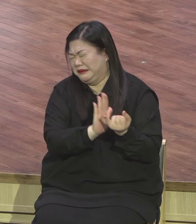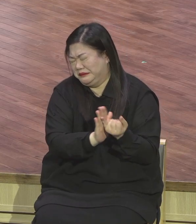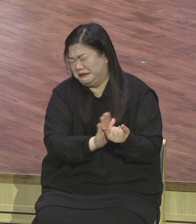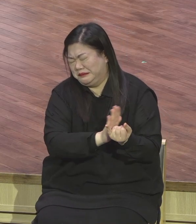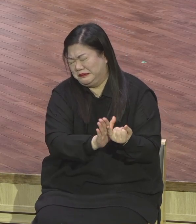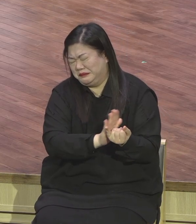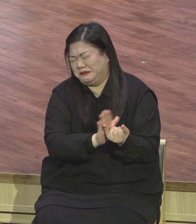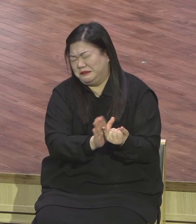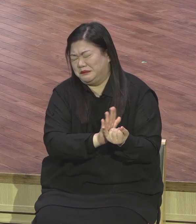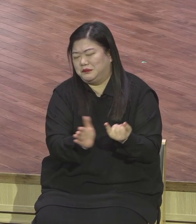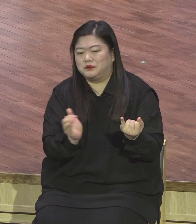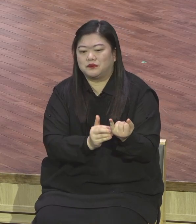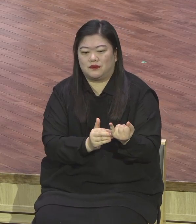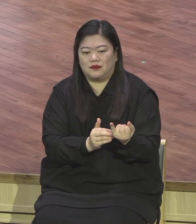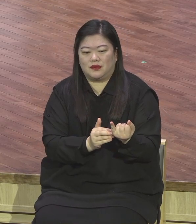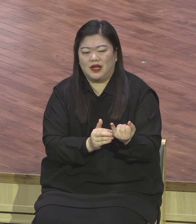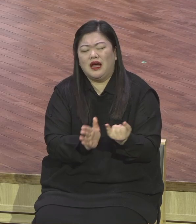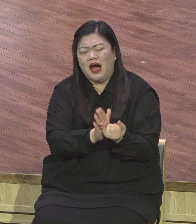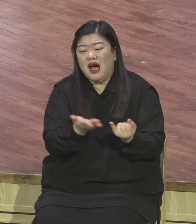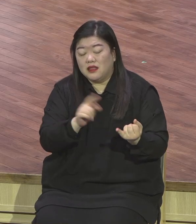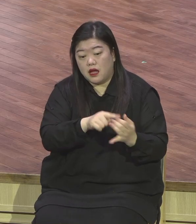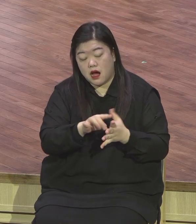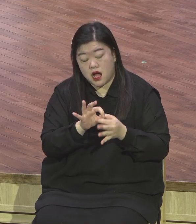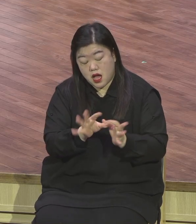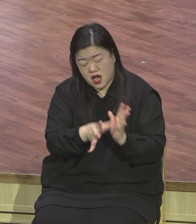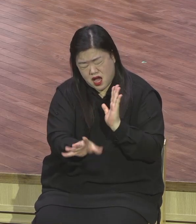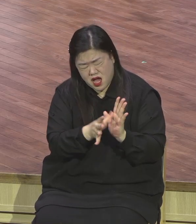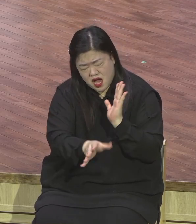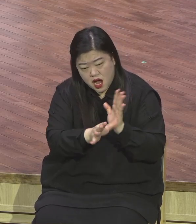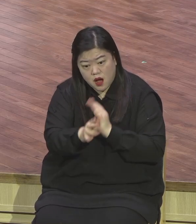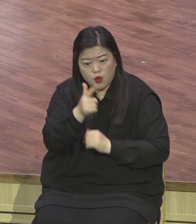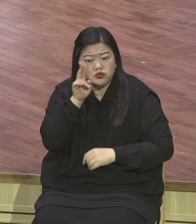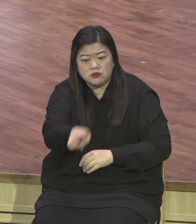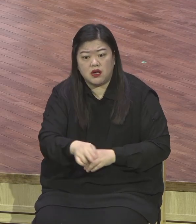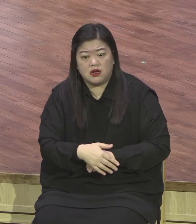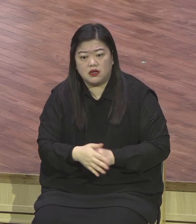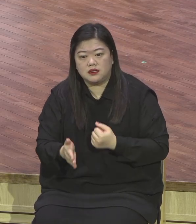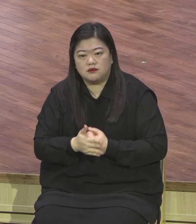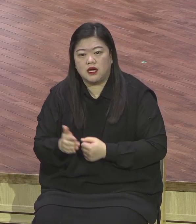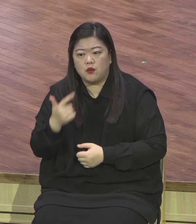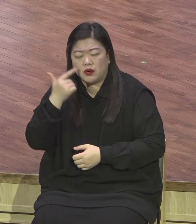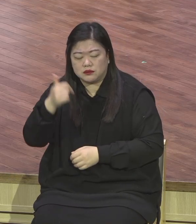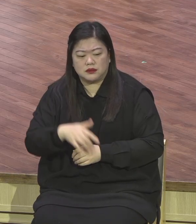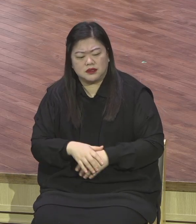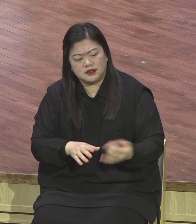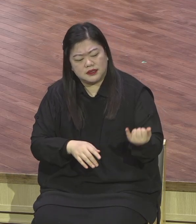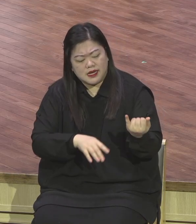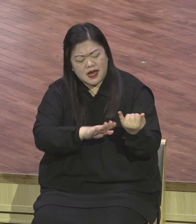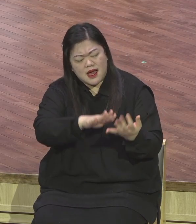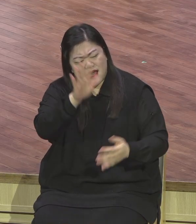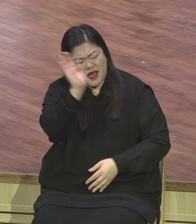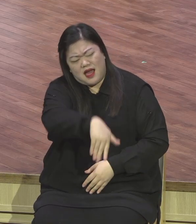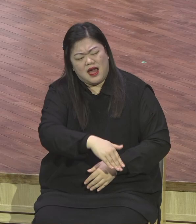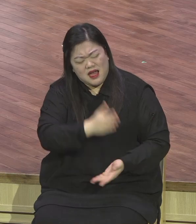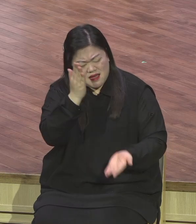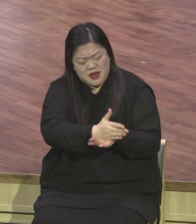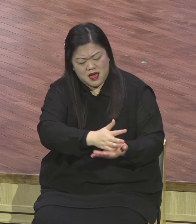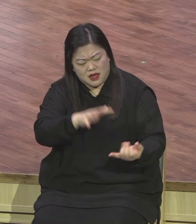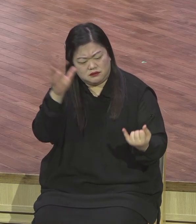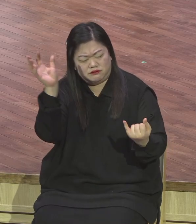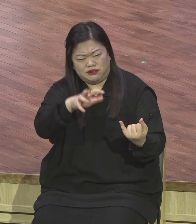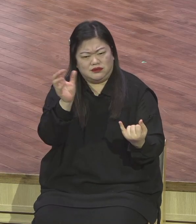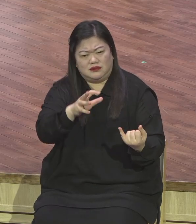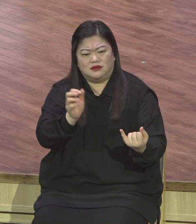분 그렇게 좀 뭐라 했는가 봐요 뒷거리에서 청년들하고 같이 너 왜 그래 좀 이렇게 하다 보면 누가 또